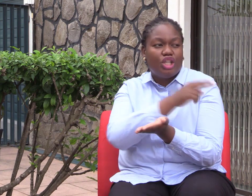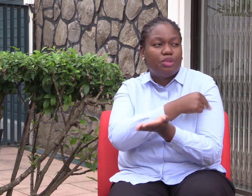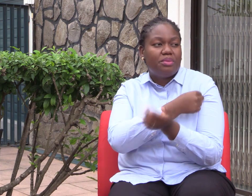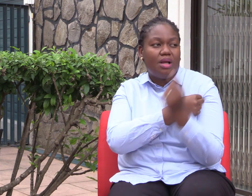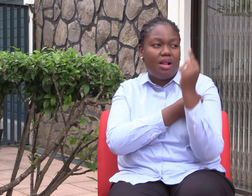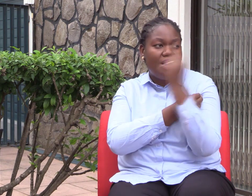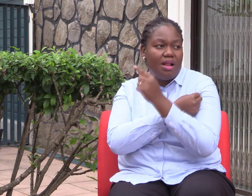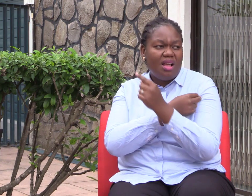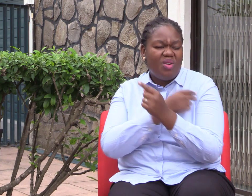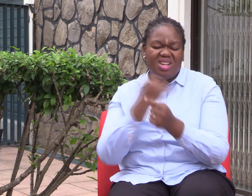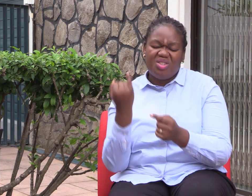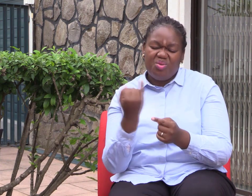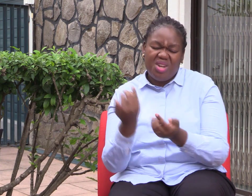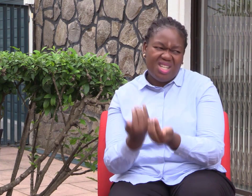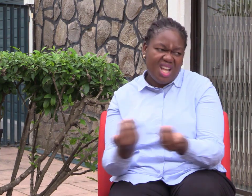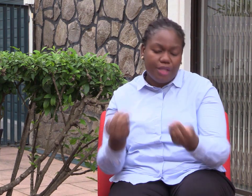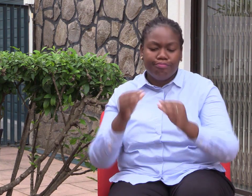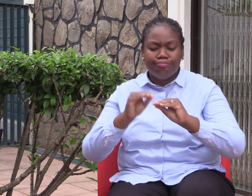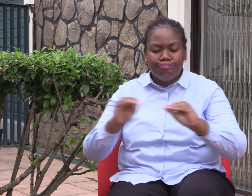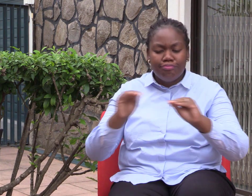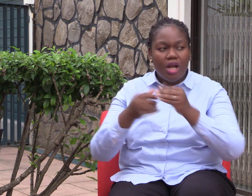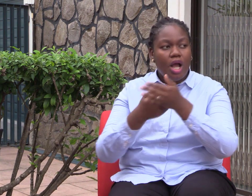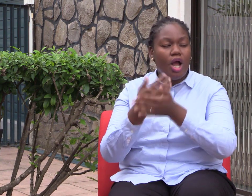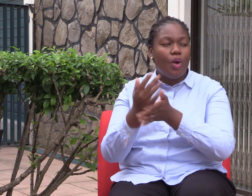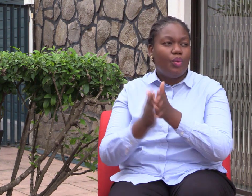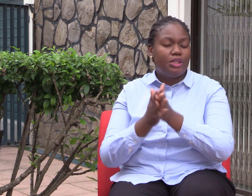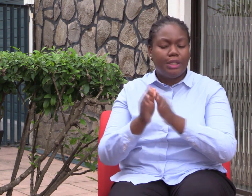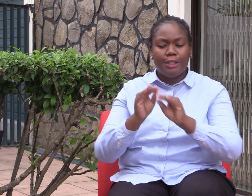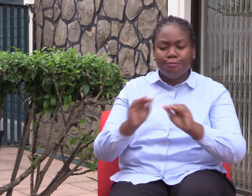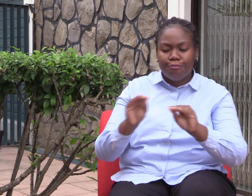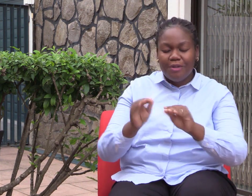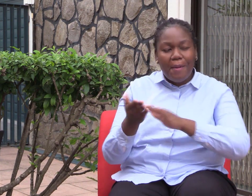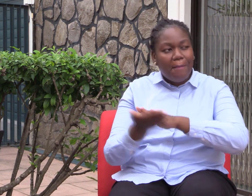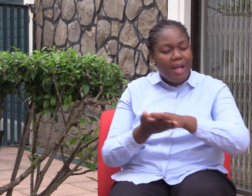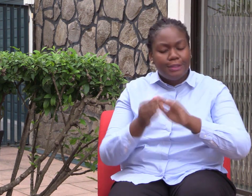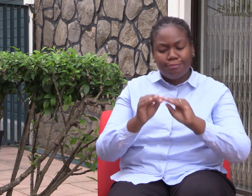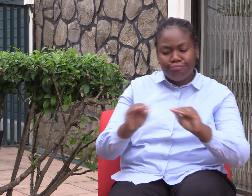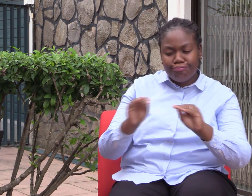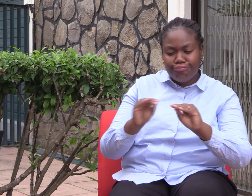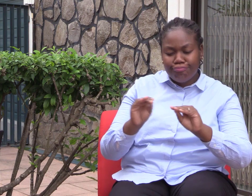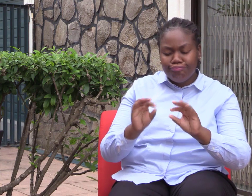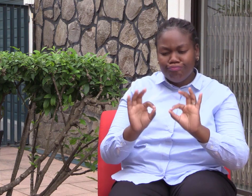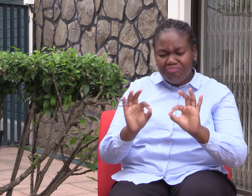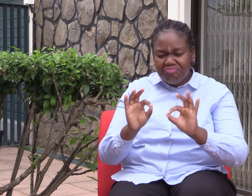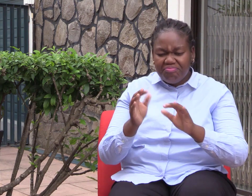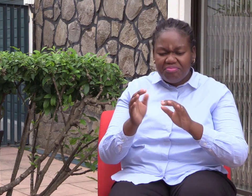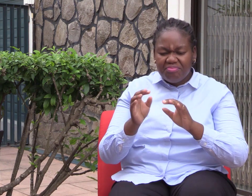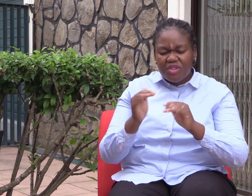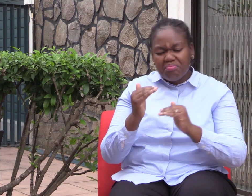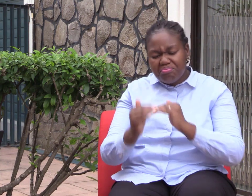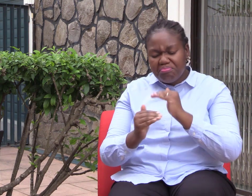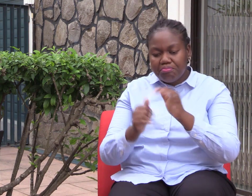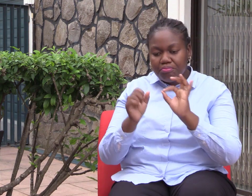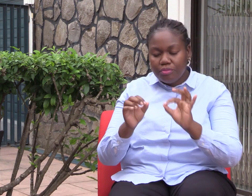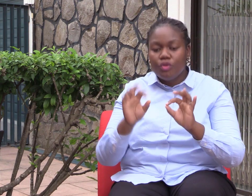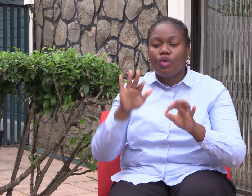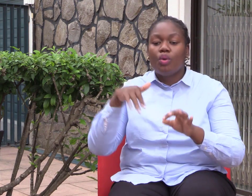conseguiu localizar um instituto isto, onde lá estavam algumas